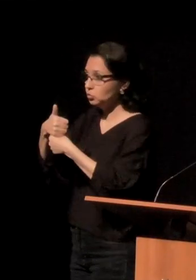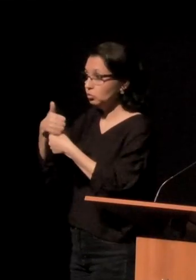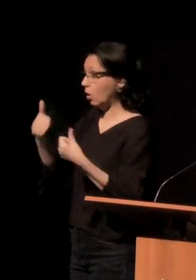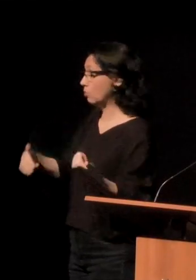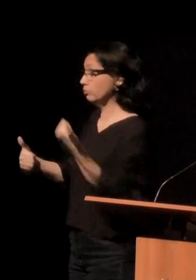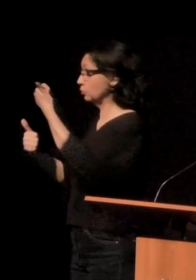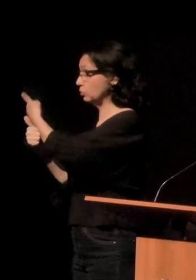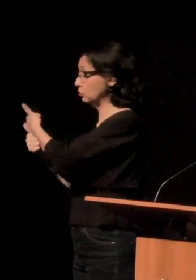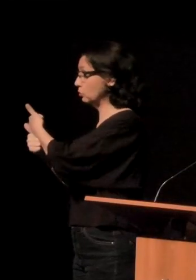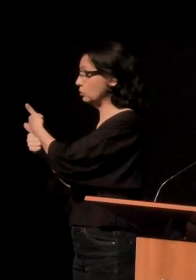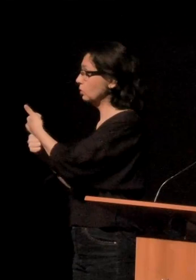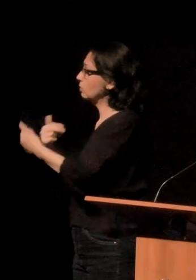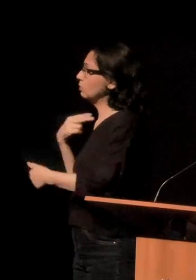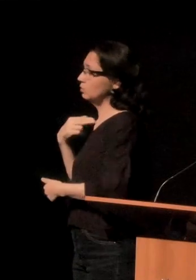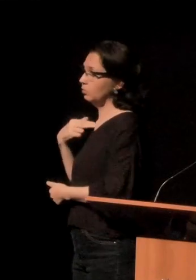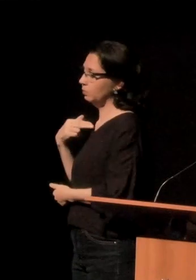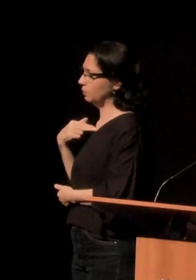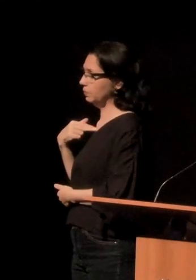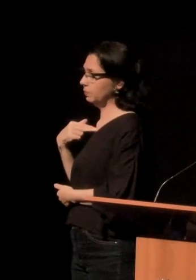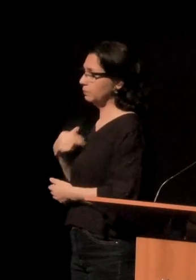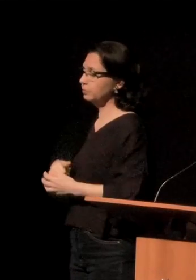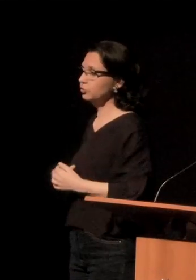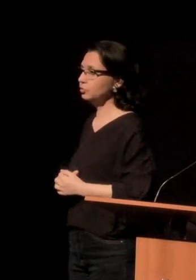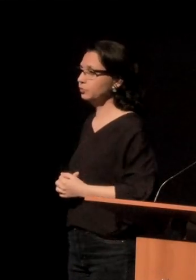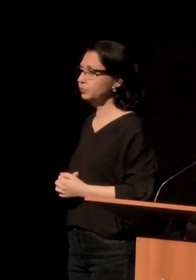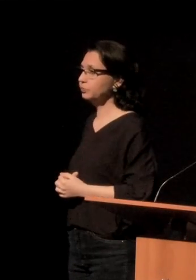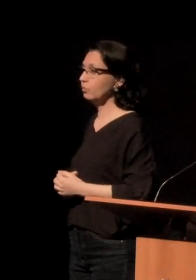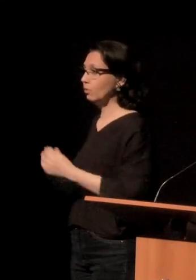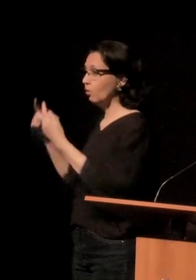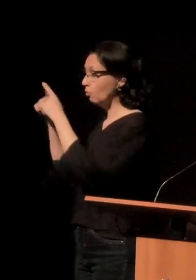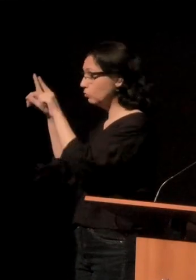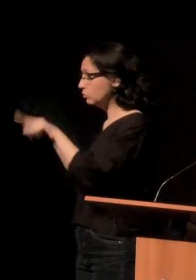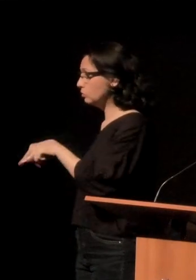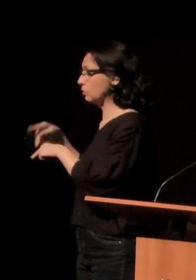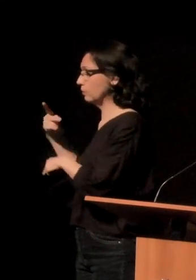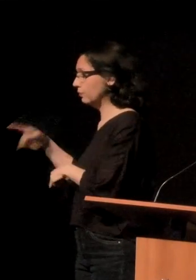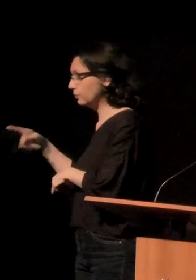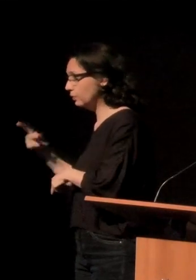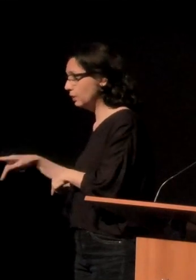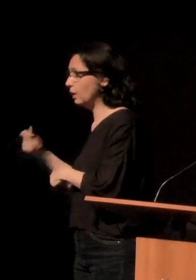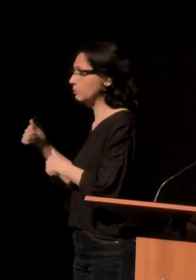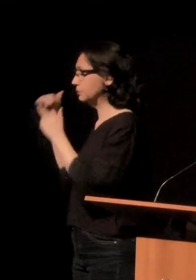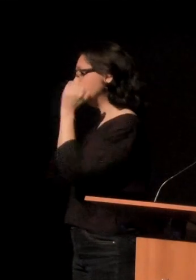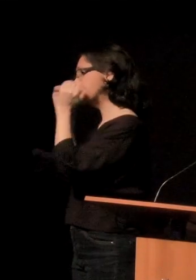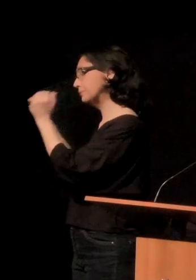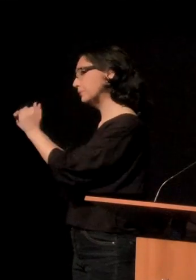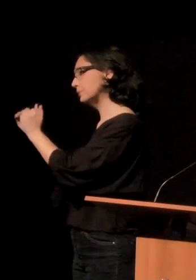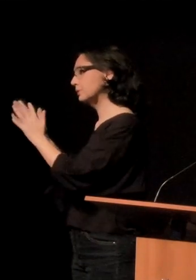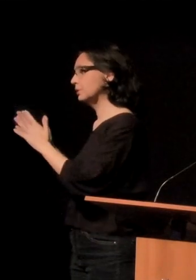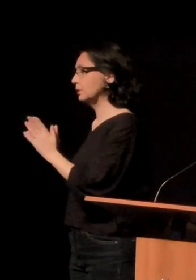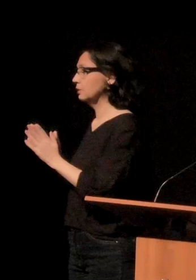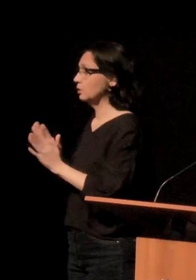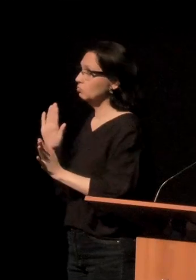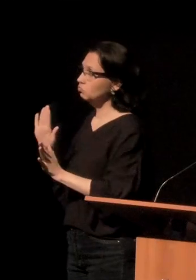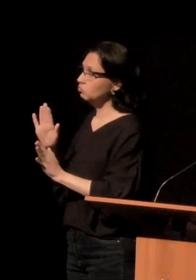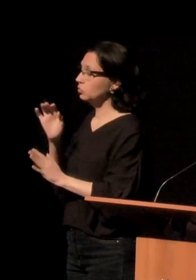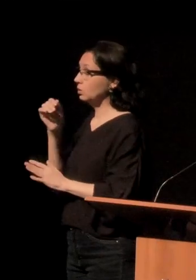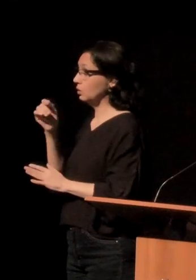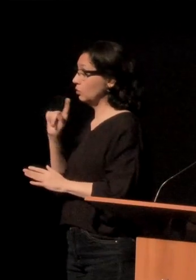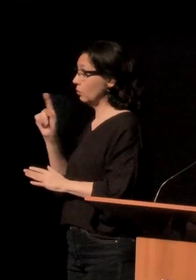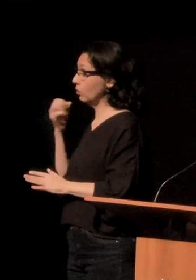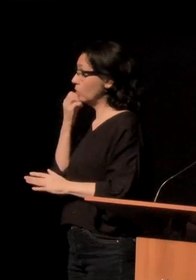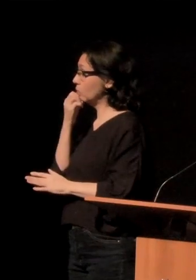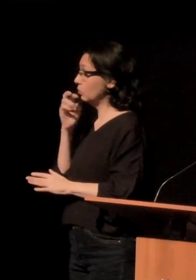não pode substituir por cargo ela vai ser RT Talvez o que é tão assim o que eu não respondi aqui aí eu tenho